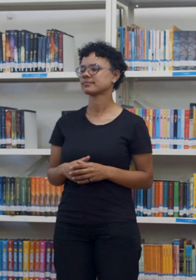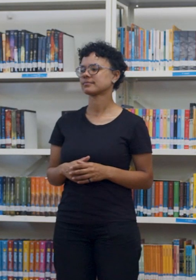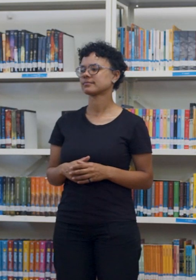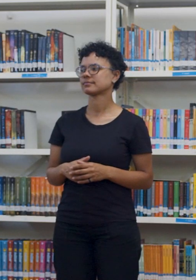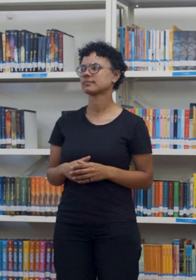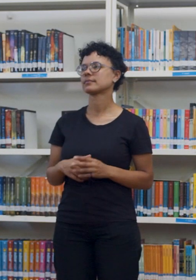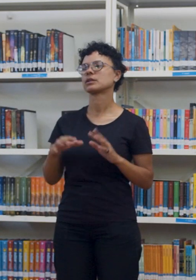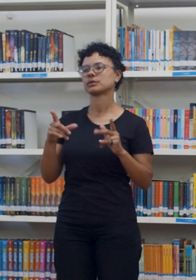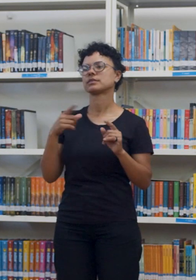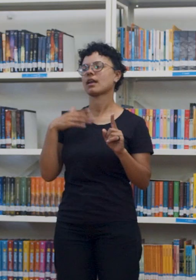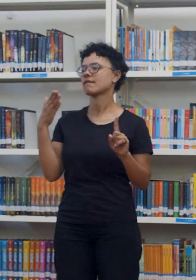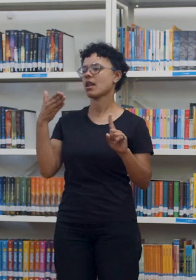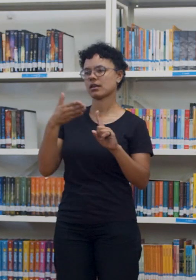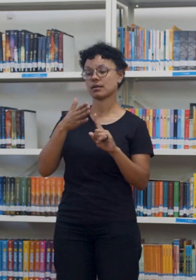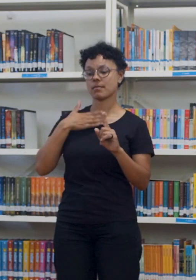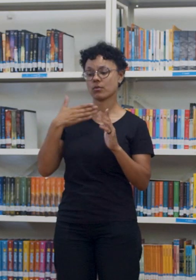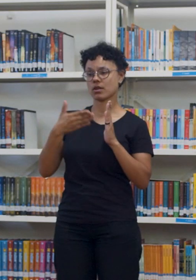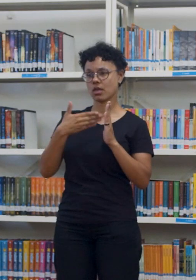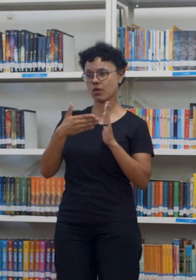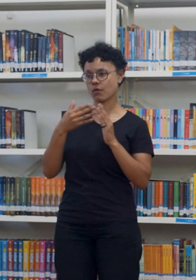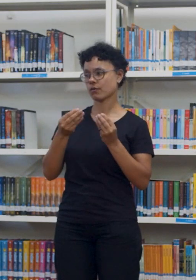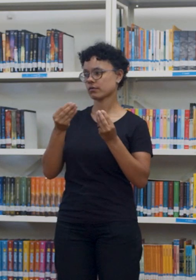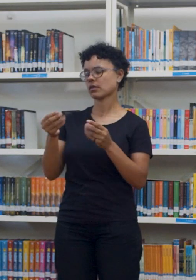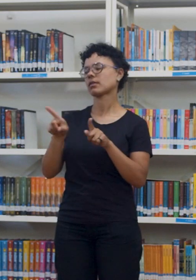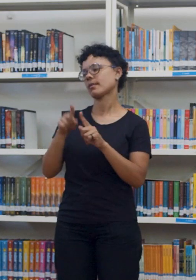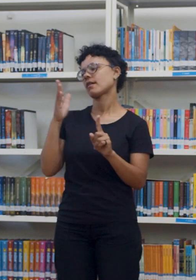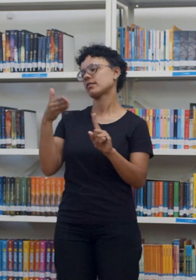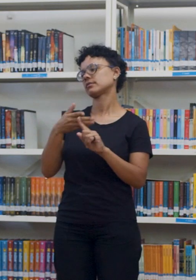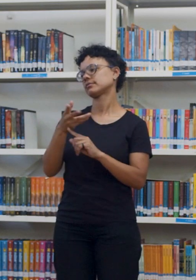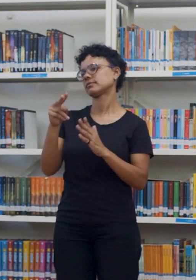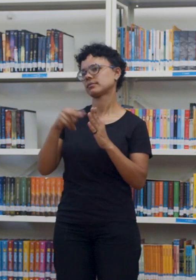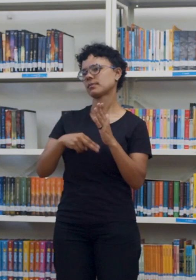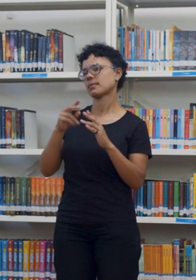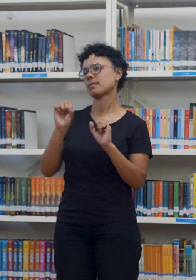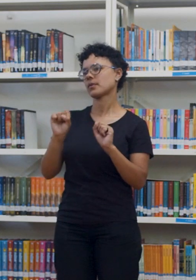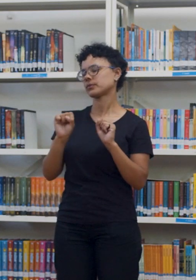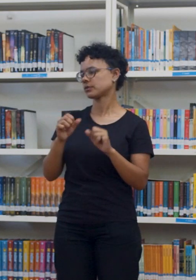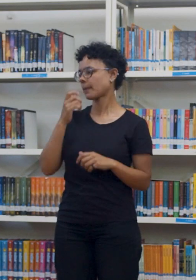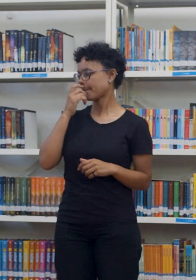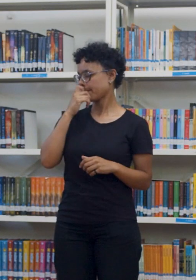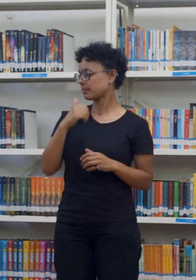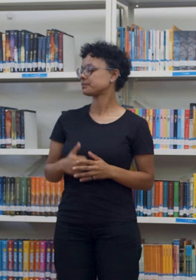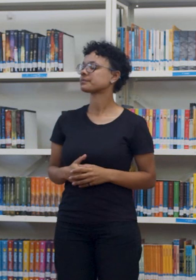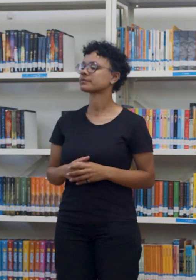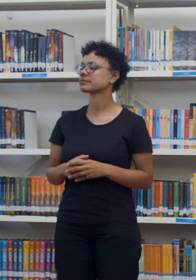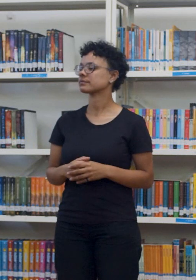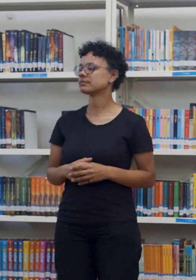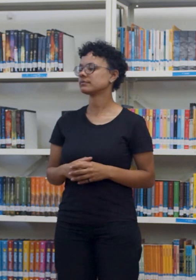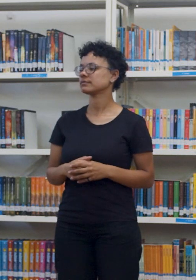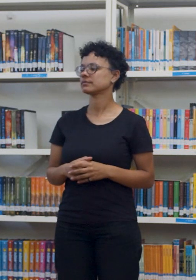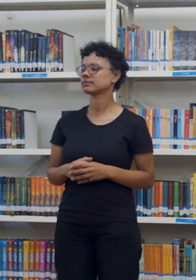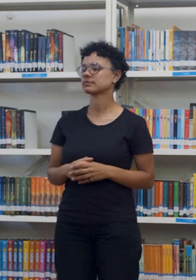uma referência. Eu trouxe um livro meu aqui, como referência também. Mas, assim, a gente